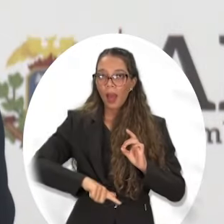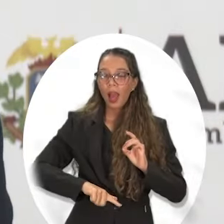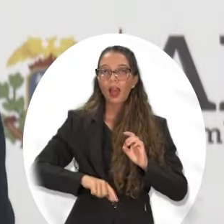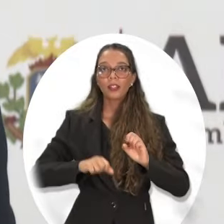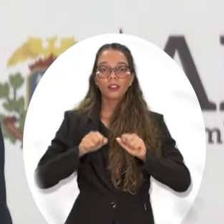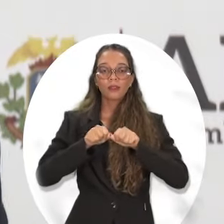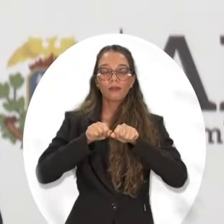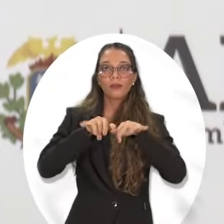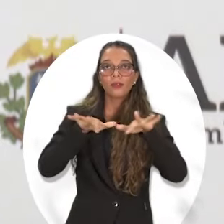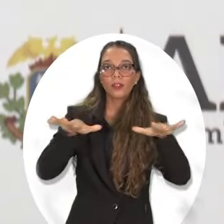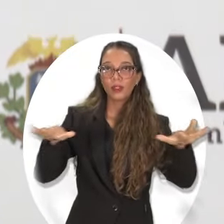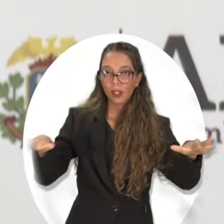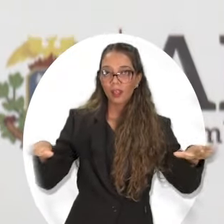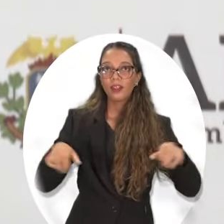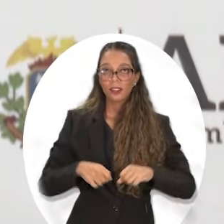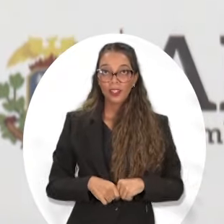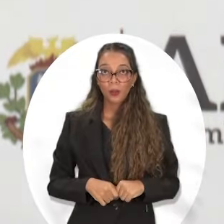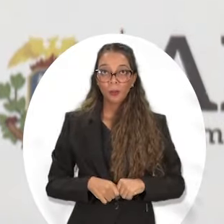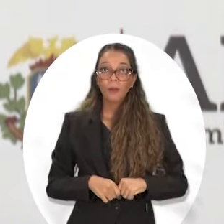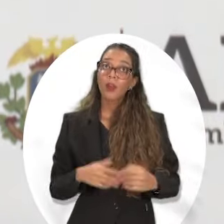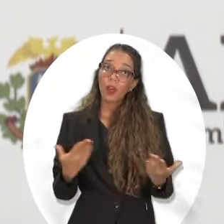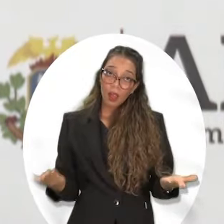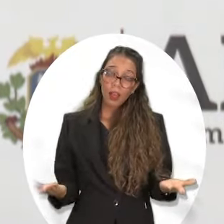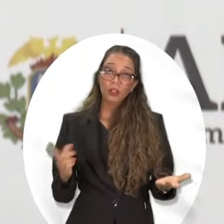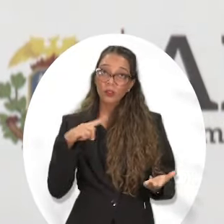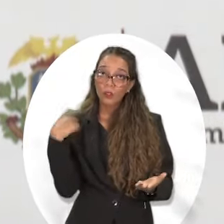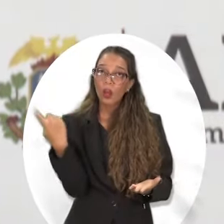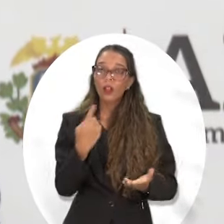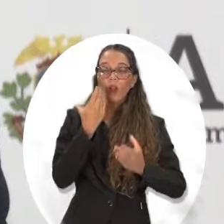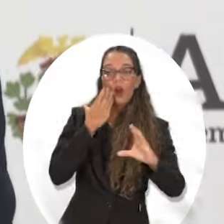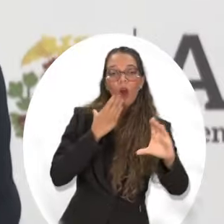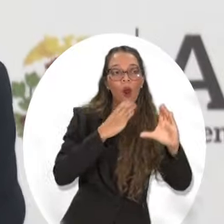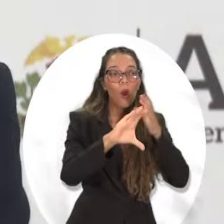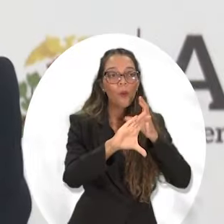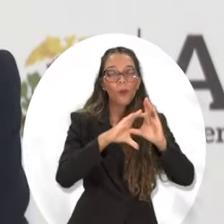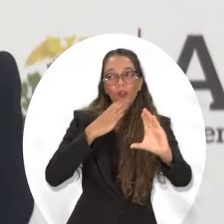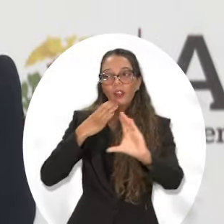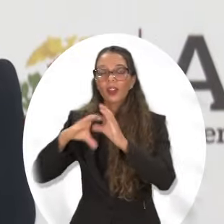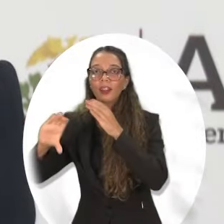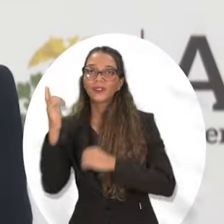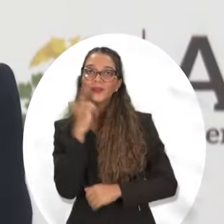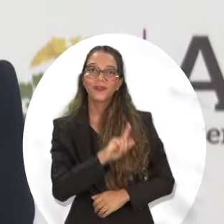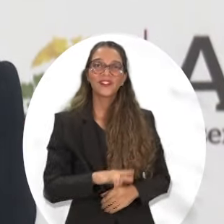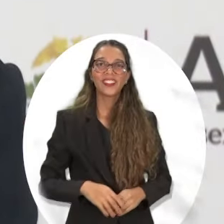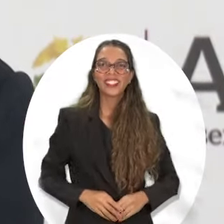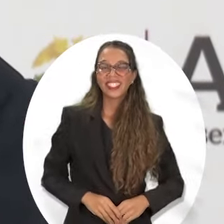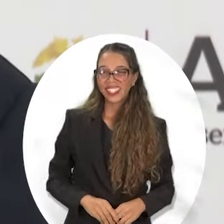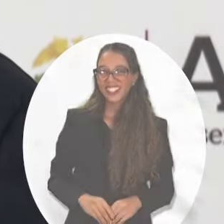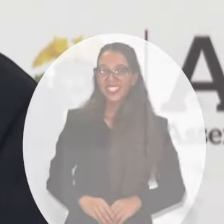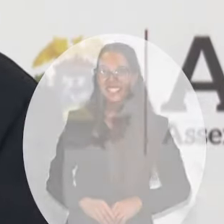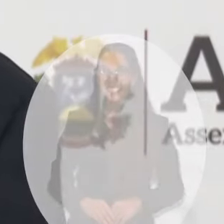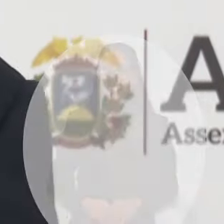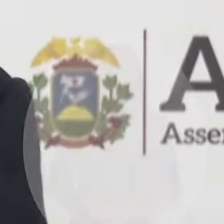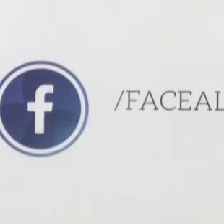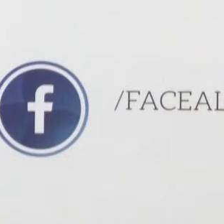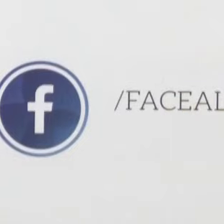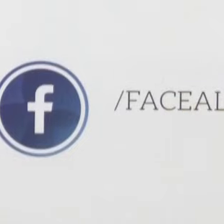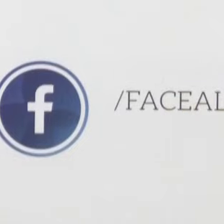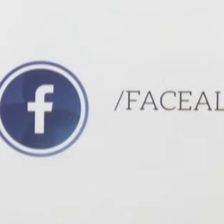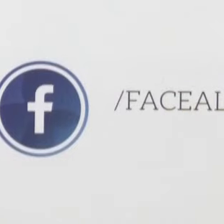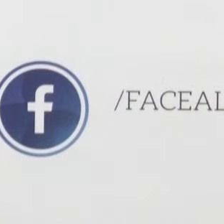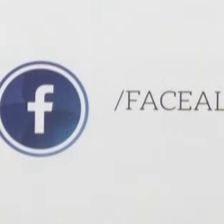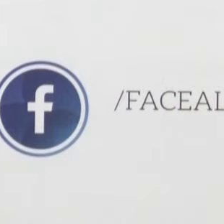libras em todas as nossas transmissões. E é uma forma de nós nos comunicarmos com eles e eles comunicarem conosco.